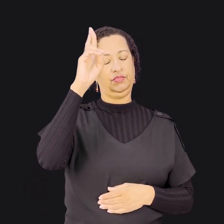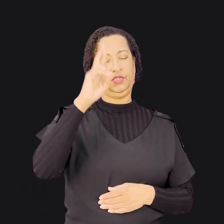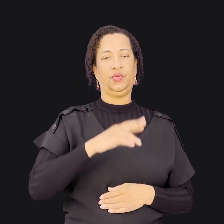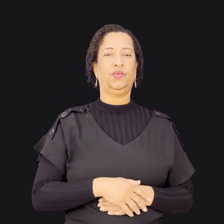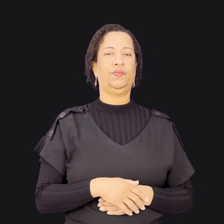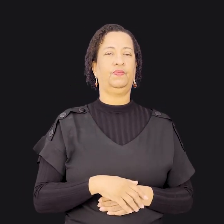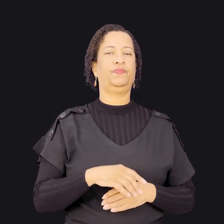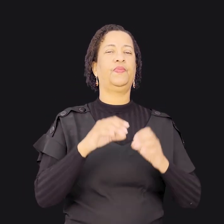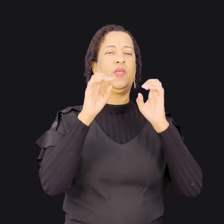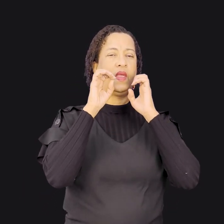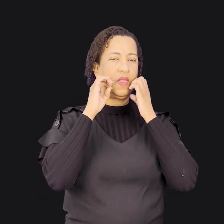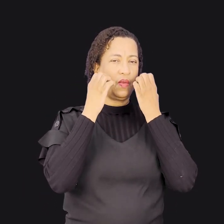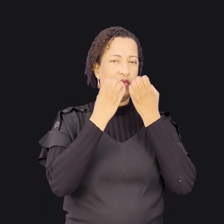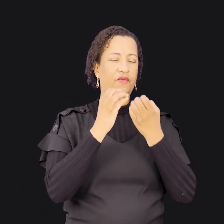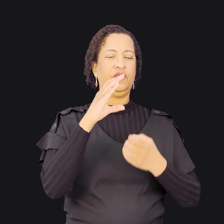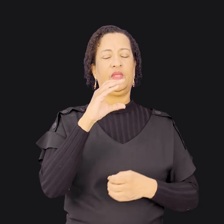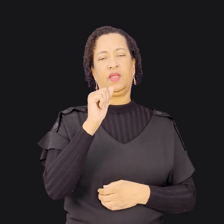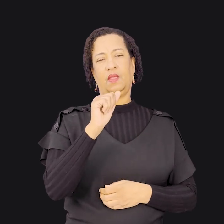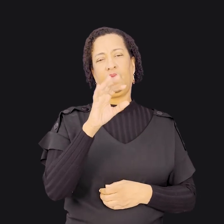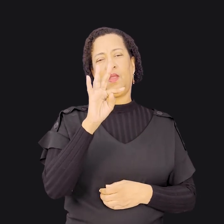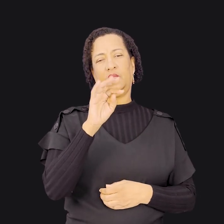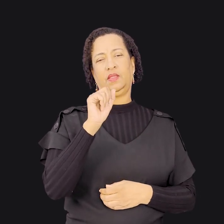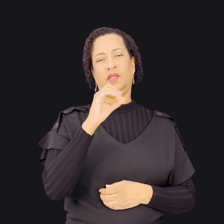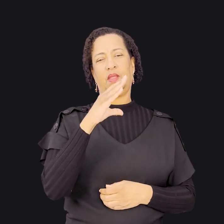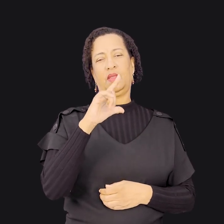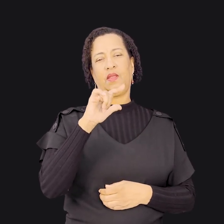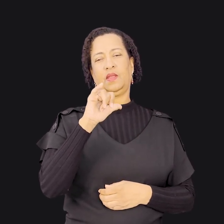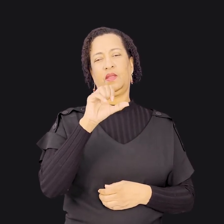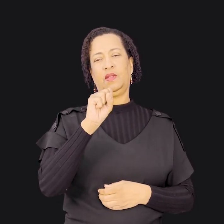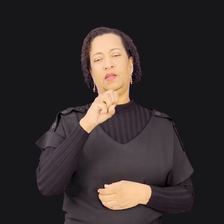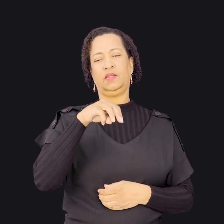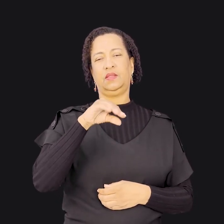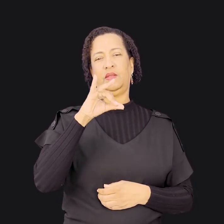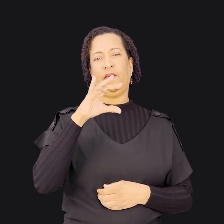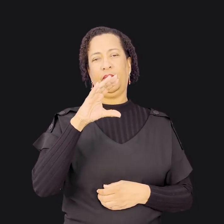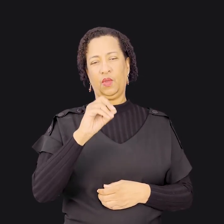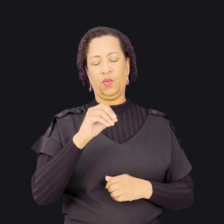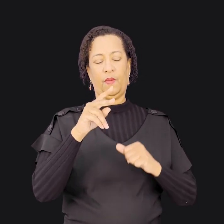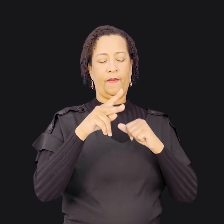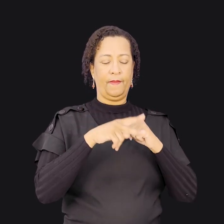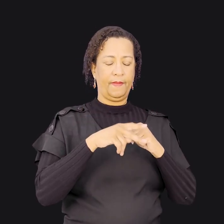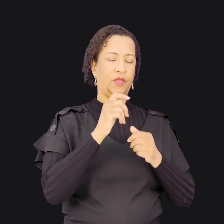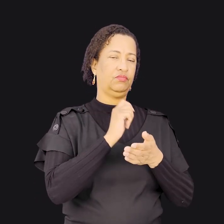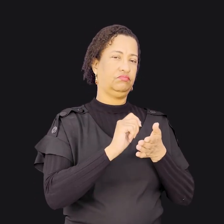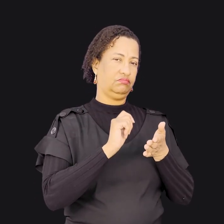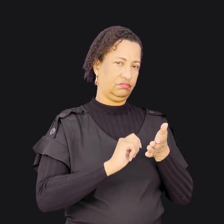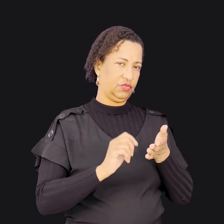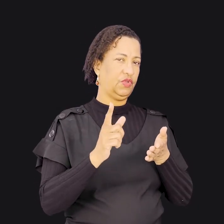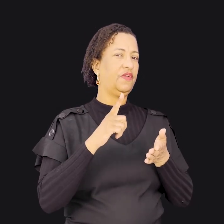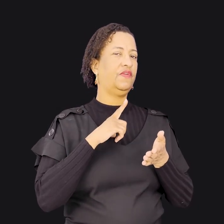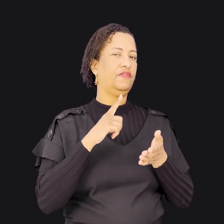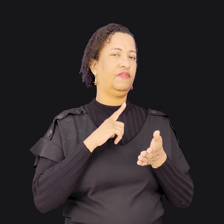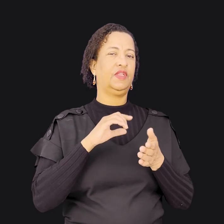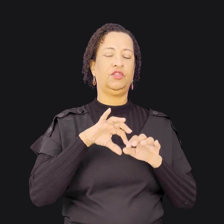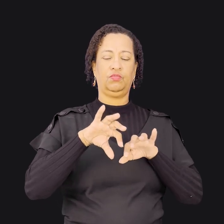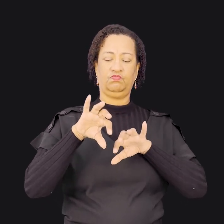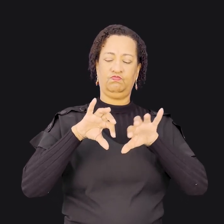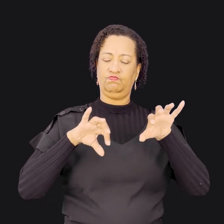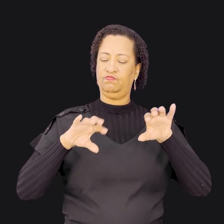dia do Senhor é um evento cataclísmico e, segundo Pedro escreveu no capítulo 3 dessa epístola, vai haver a completa dissolução de